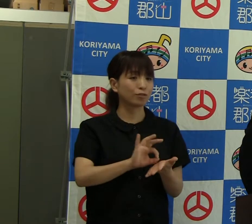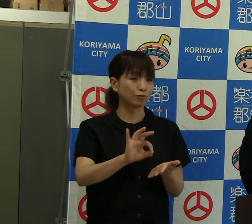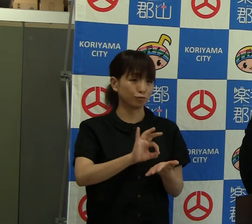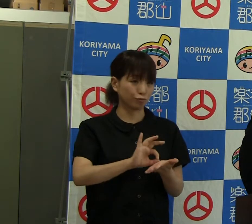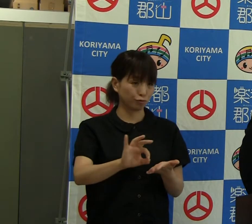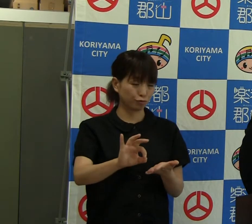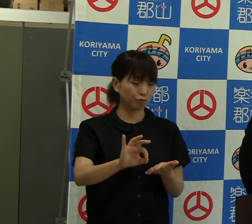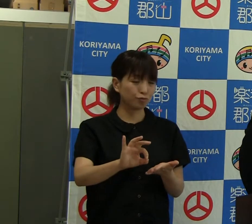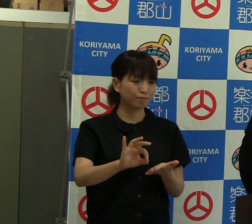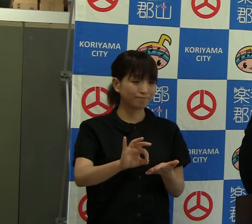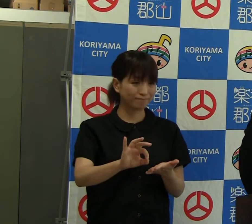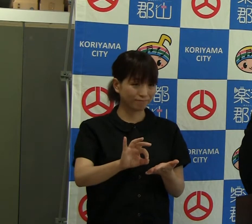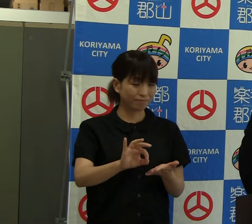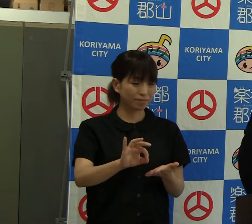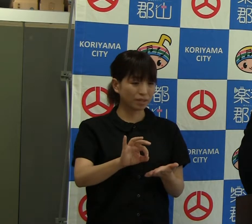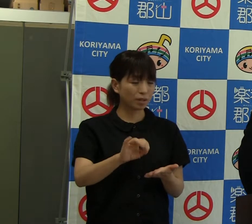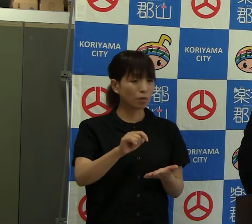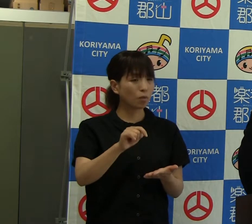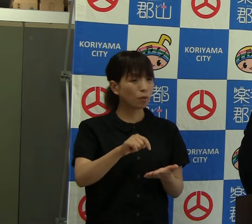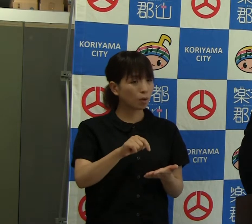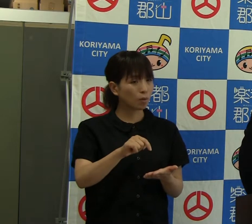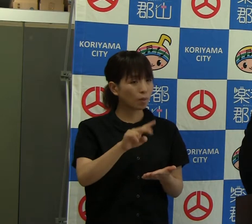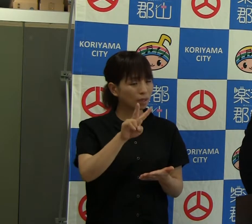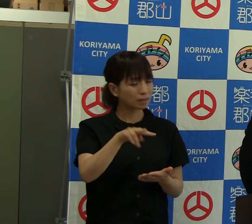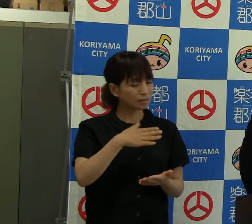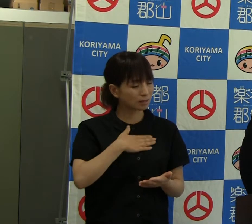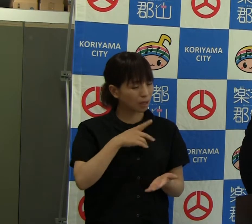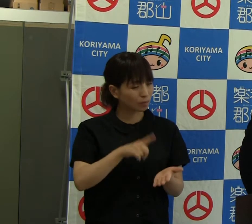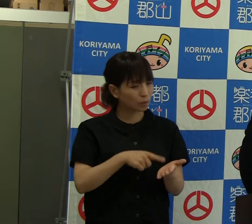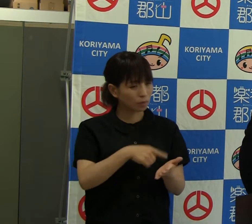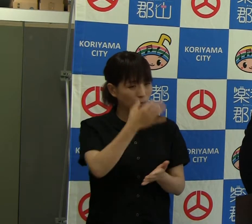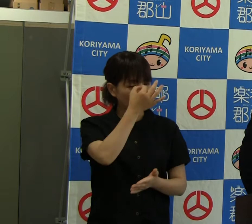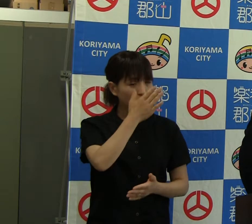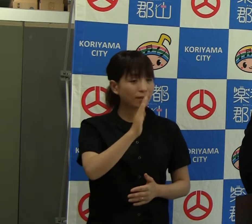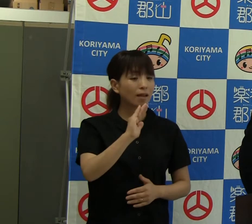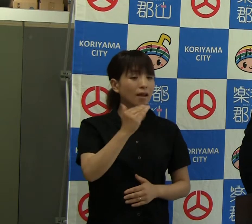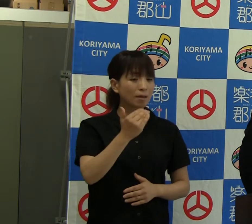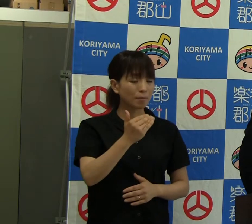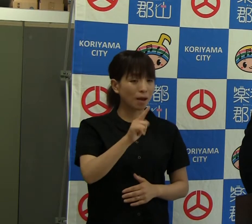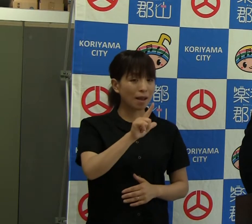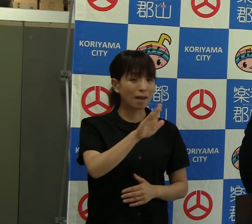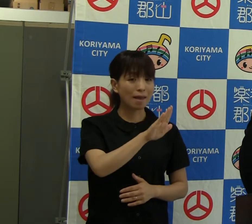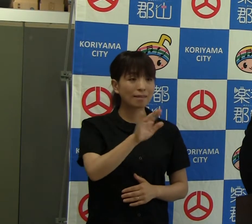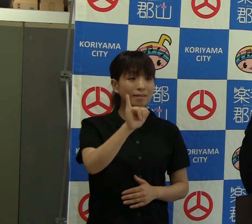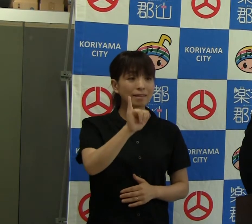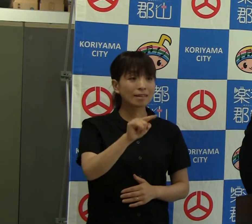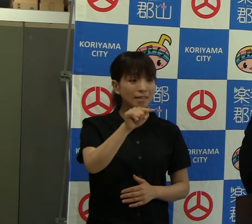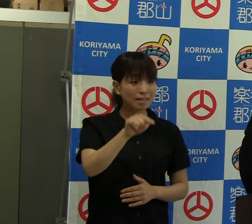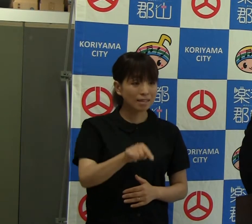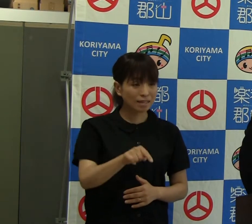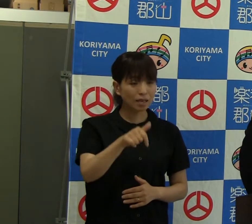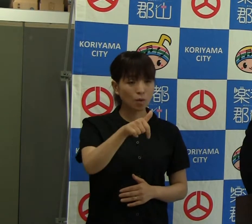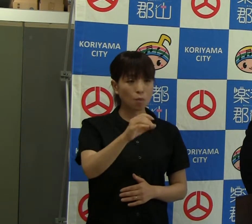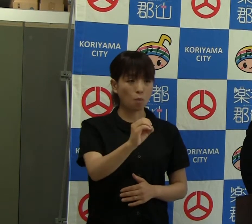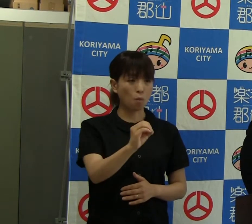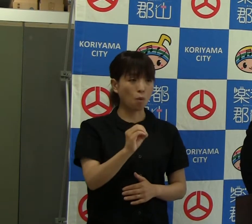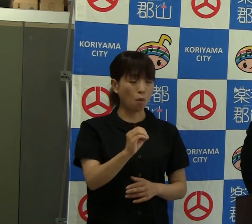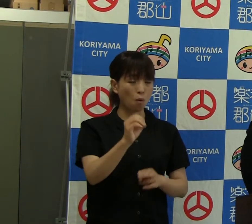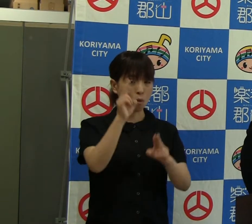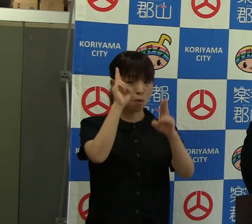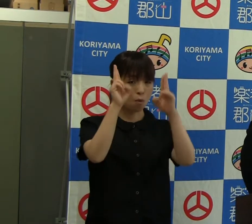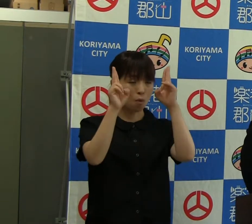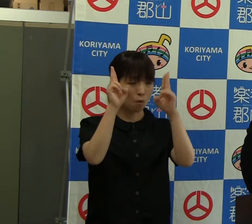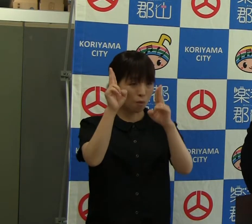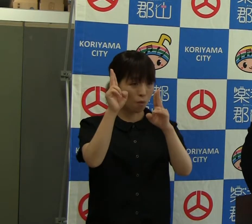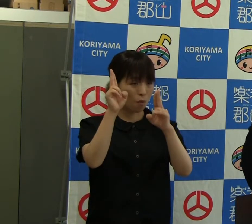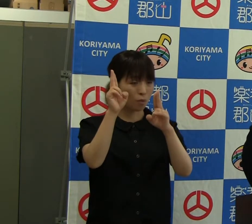まあ、私も理解不足でちょっと申し訳ないんですが、今回のこのレディフォースさん プロジェクトの実